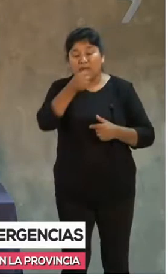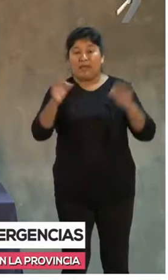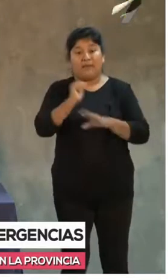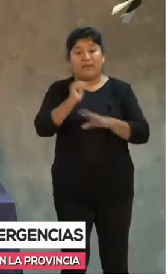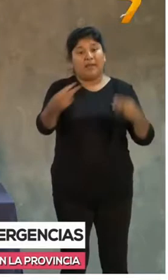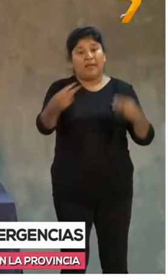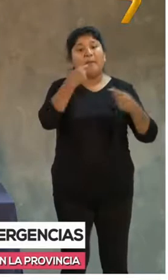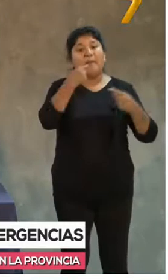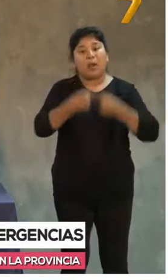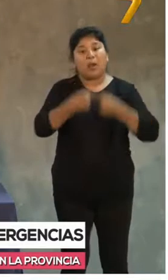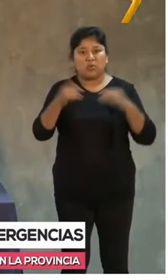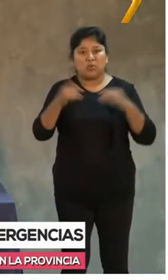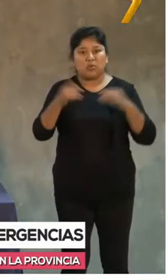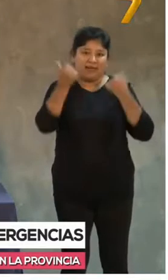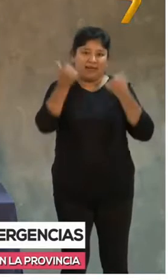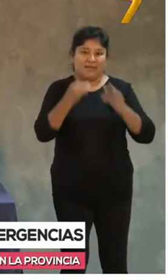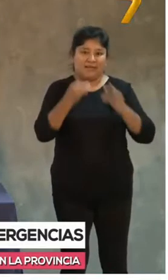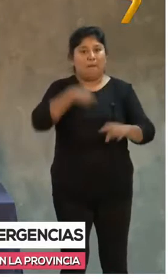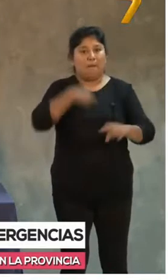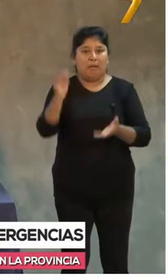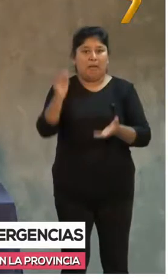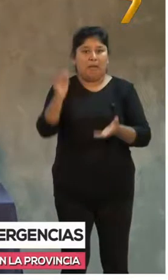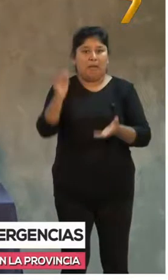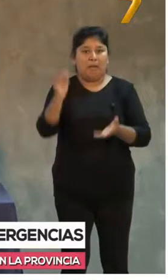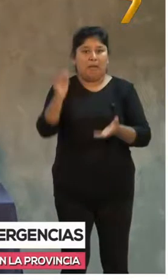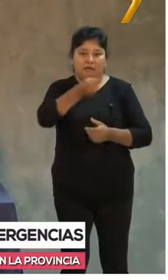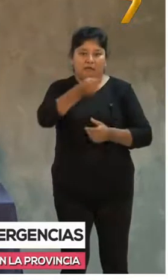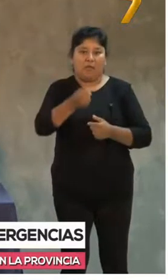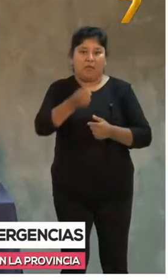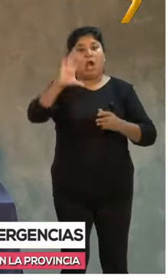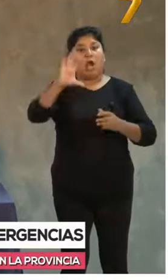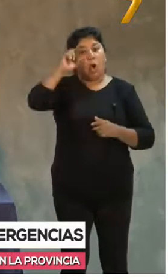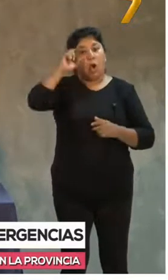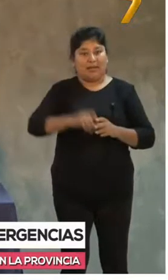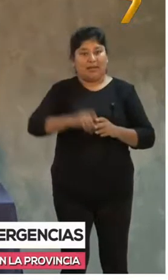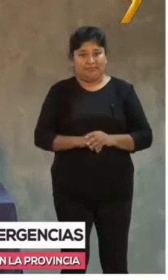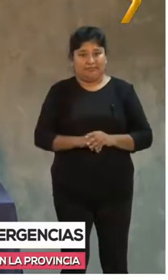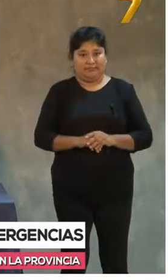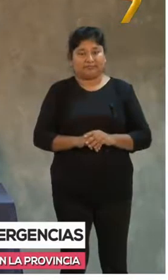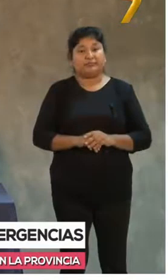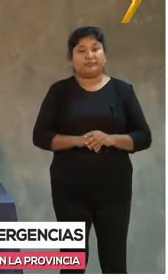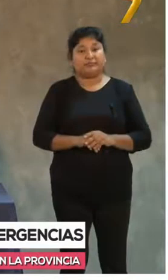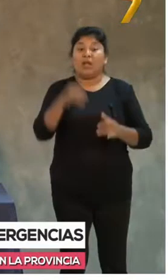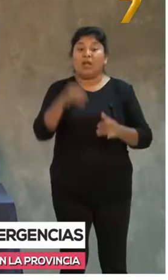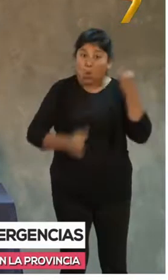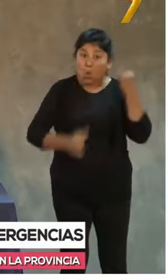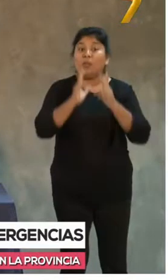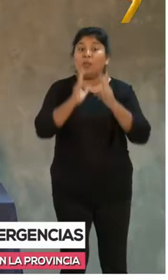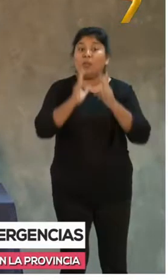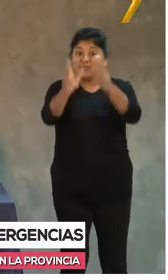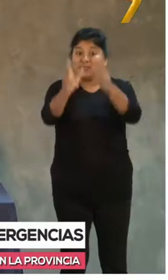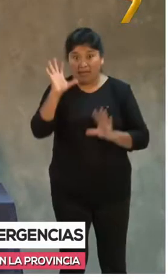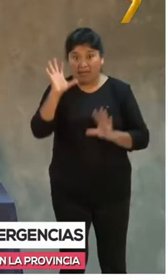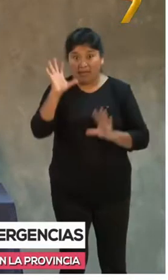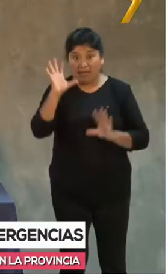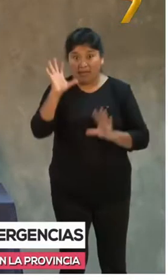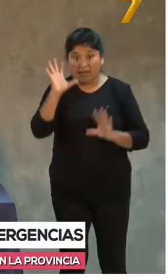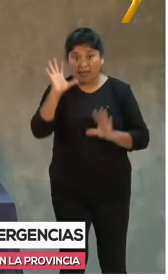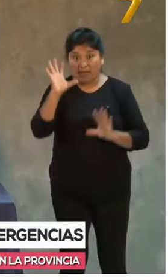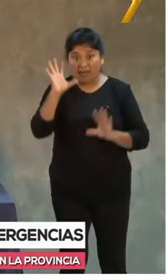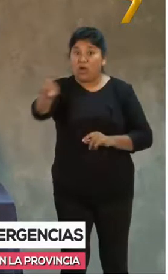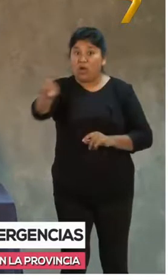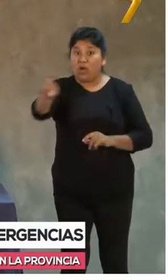vamos a encontrar nuevamente en otro informe del Comité Operativo de Emergencia. Bueno, y por último, como siempre, recordarles a toda la